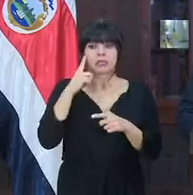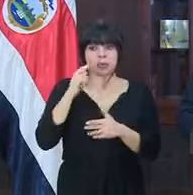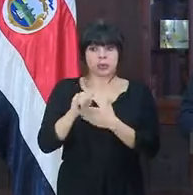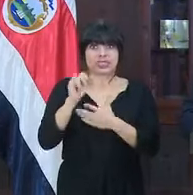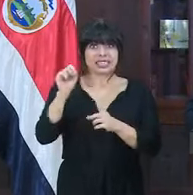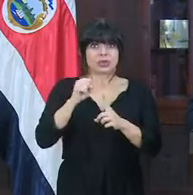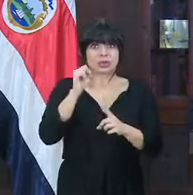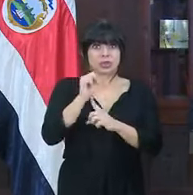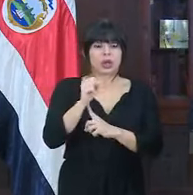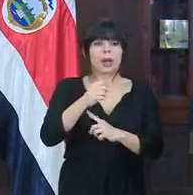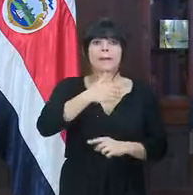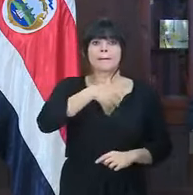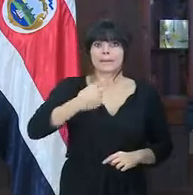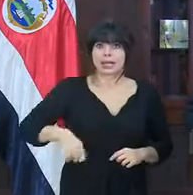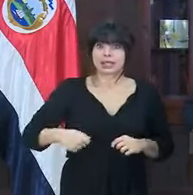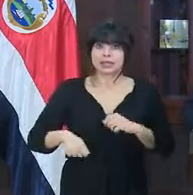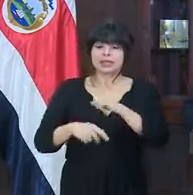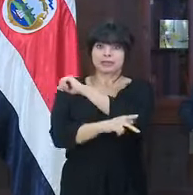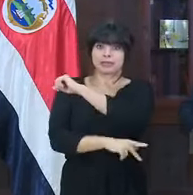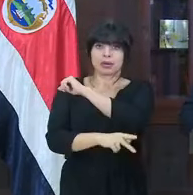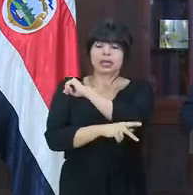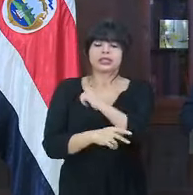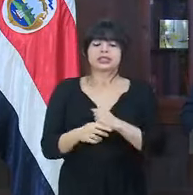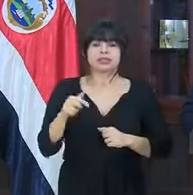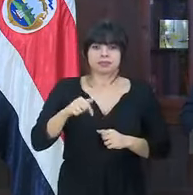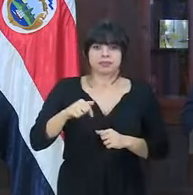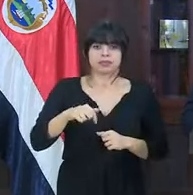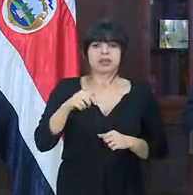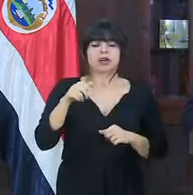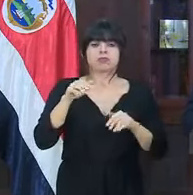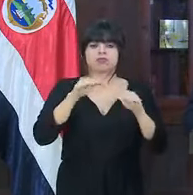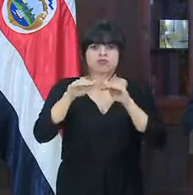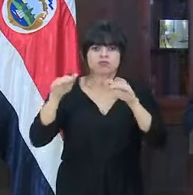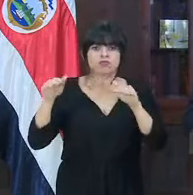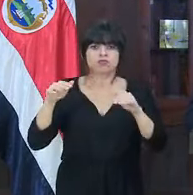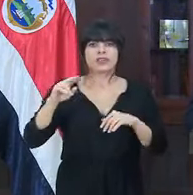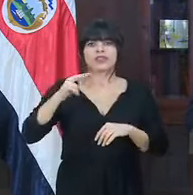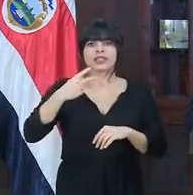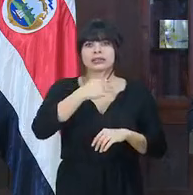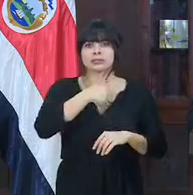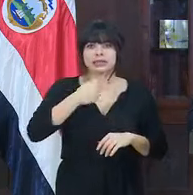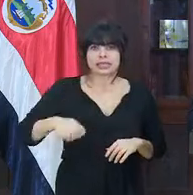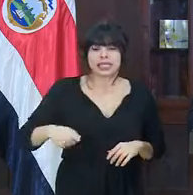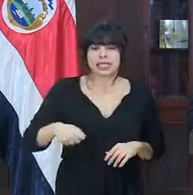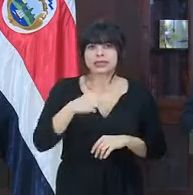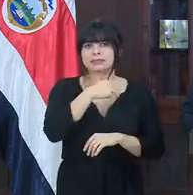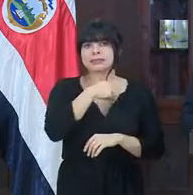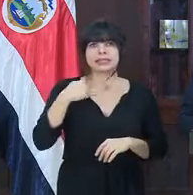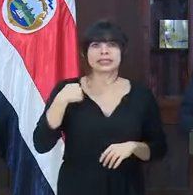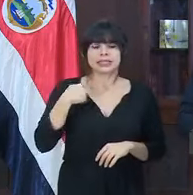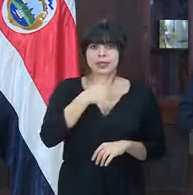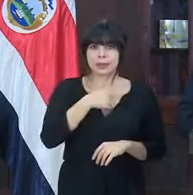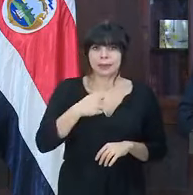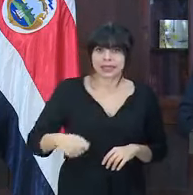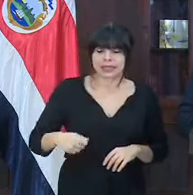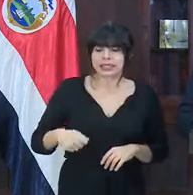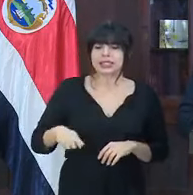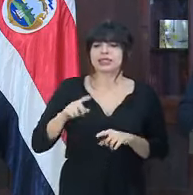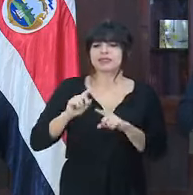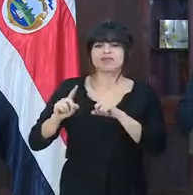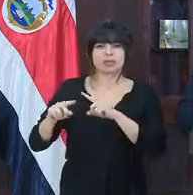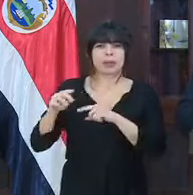hechos, el presidente de la República convocó a vicepresidentes, el ministro de la Presidencia,